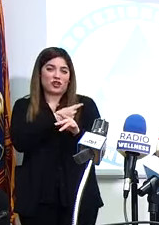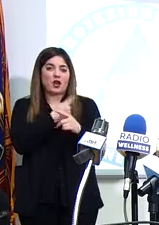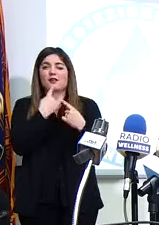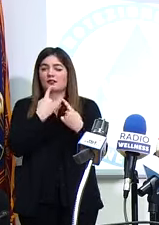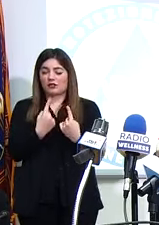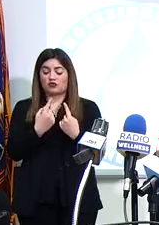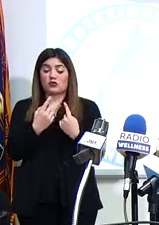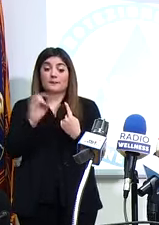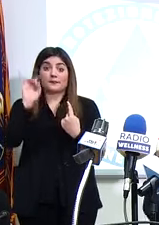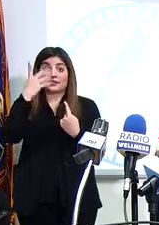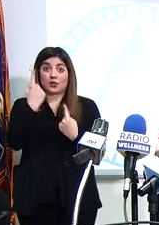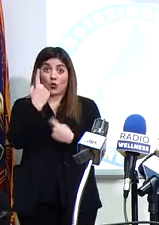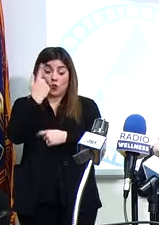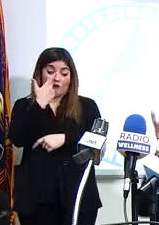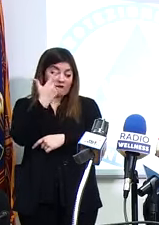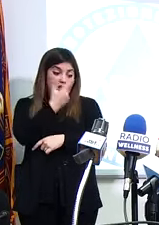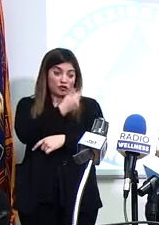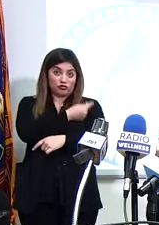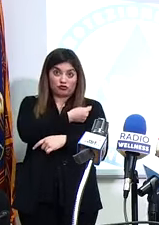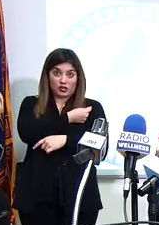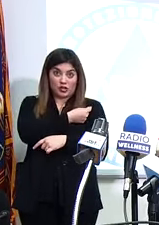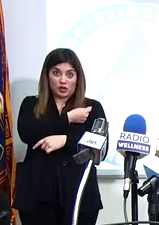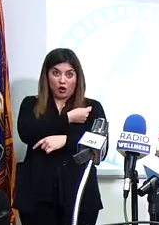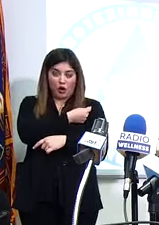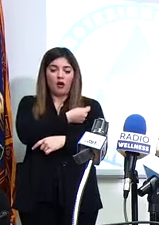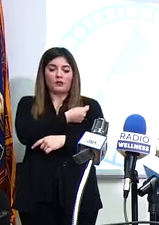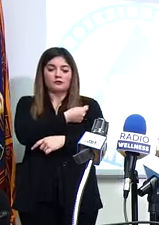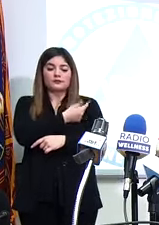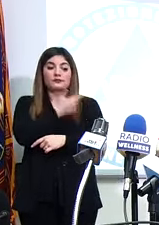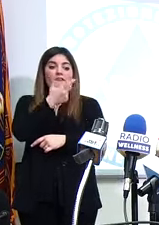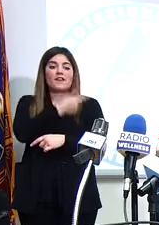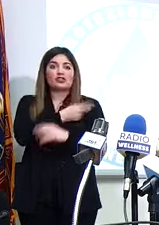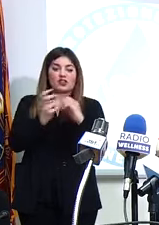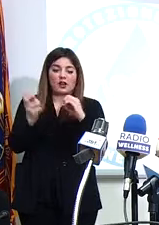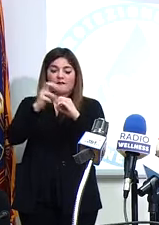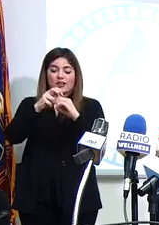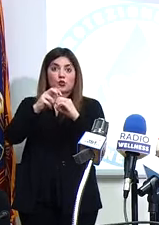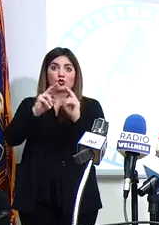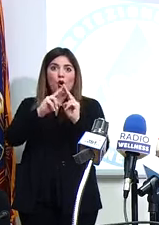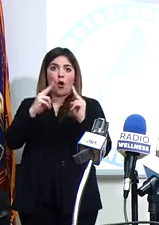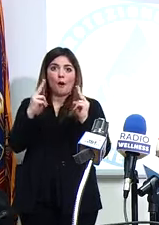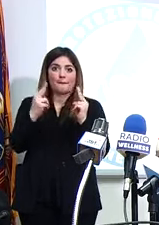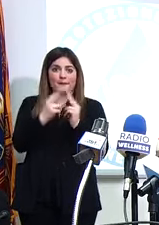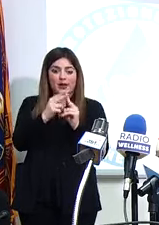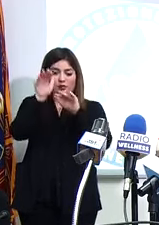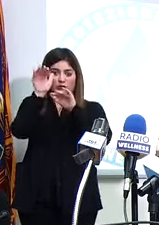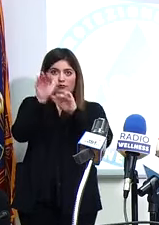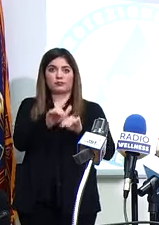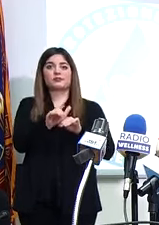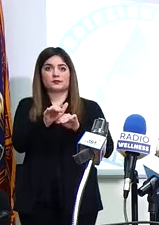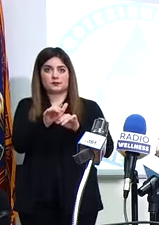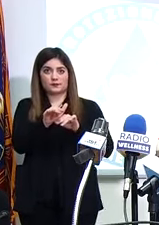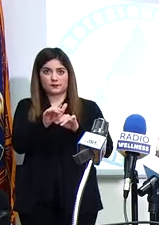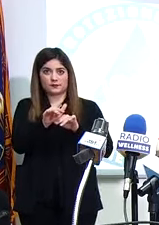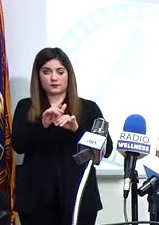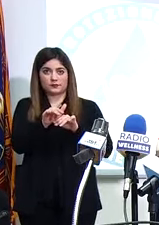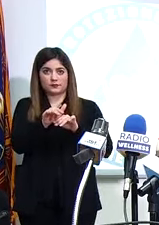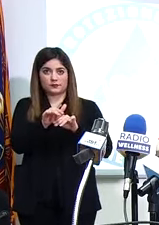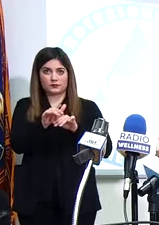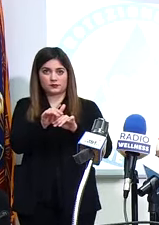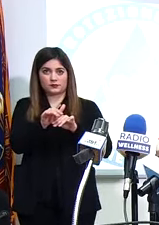induce l'immunità, me la induce contro tutto il virus. E soprattutto sembrava, dai dati che ho visto, in letteratura